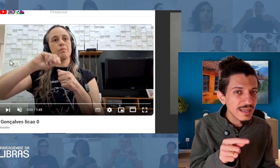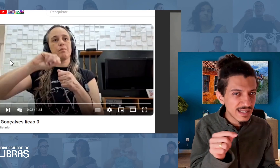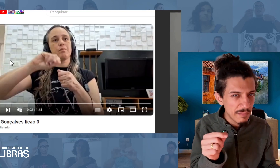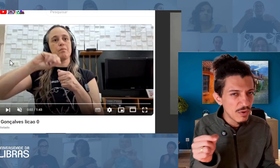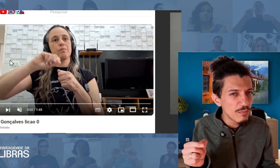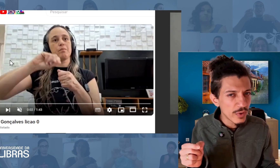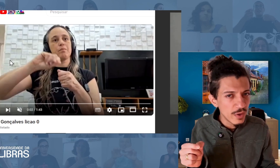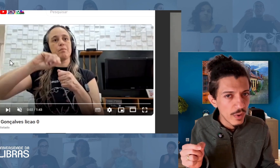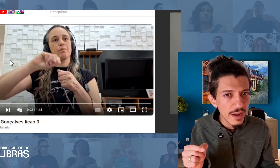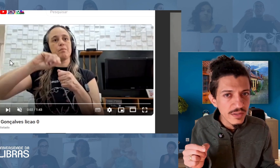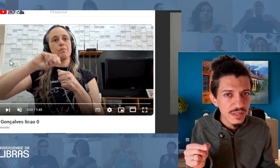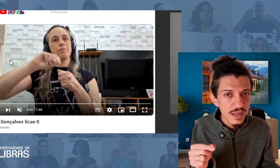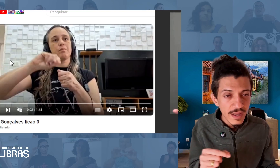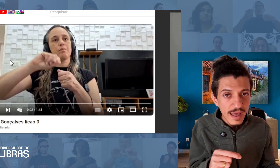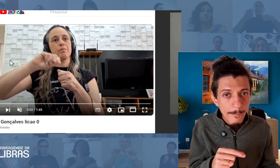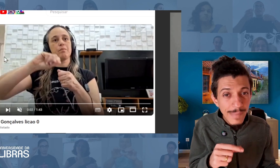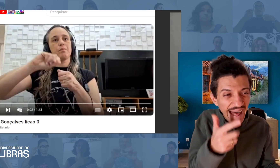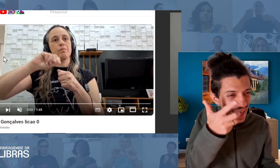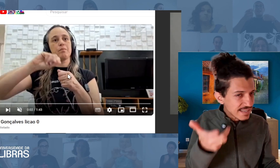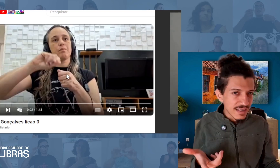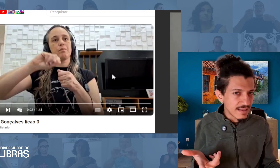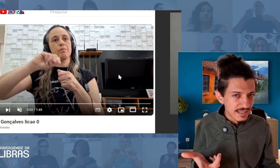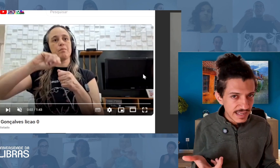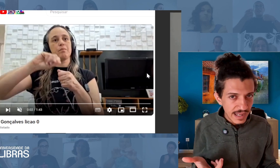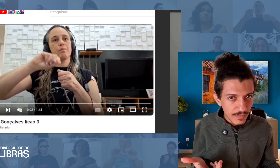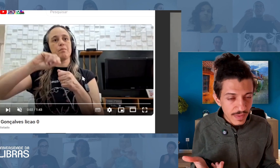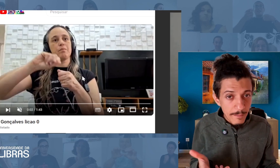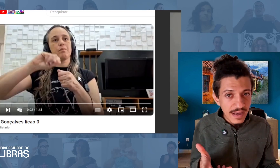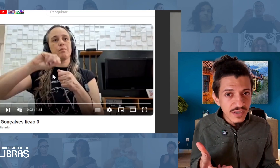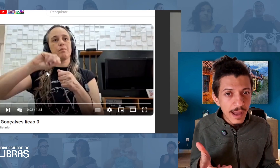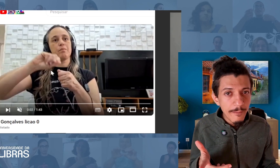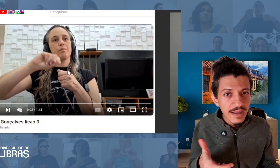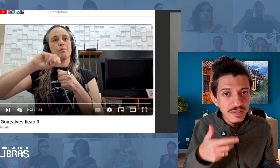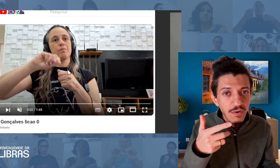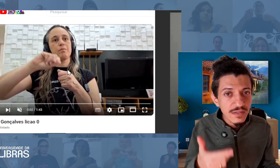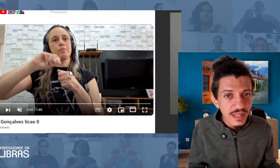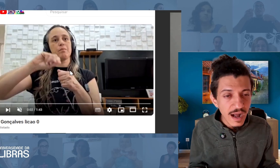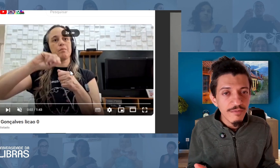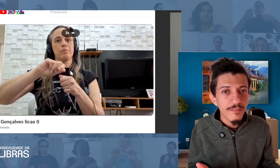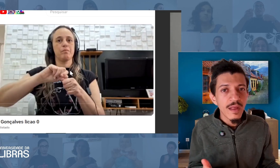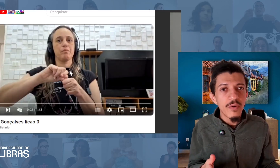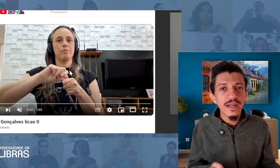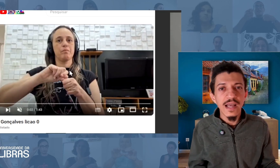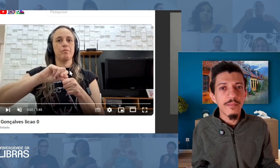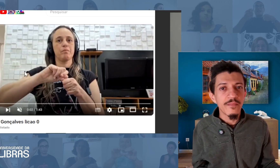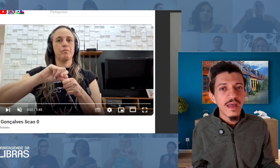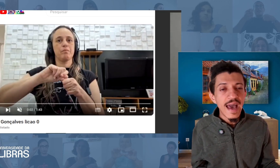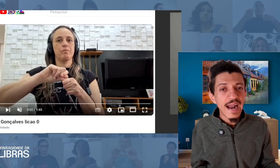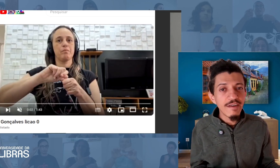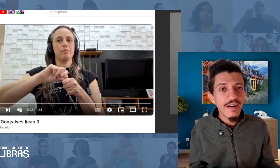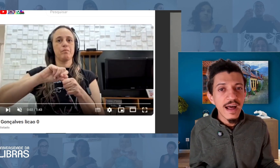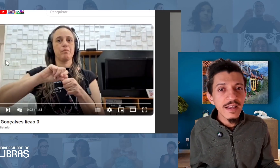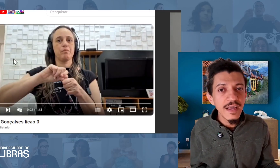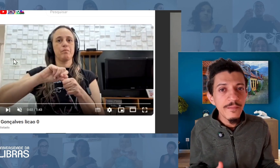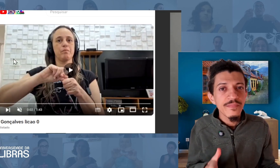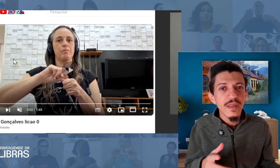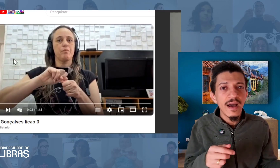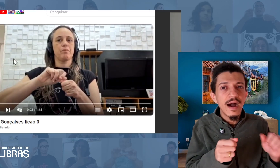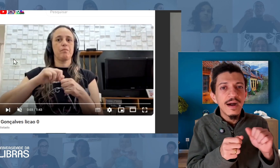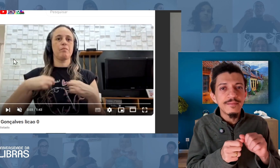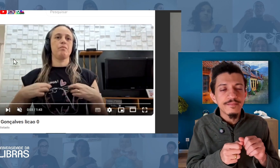ela já sabia um pouquinho antes, parece que está certo, mas de repente o negócio trava. Por exemplo, ela vai falar